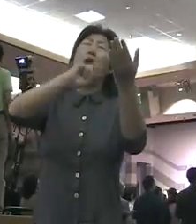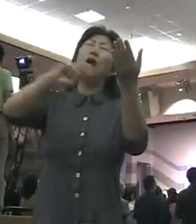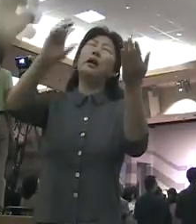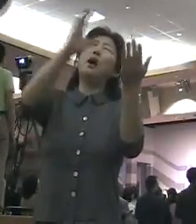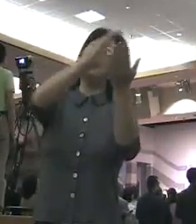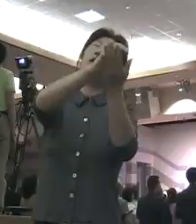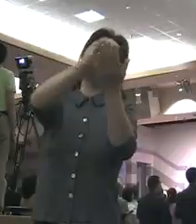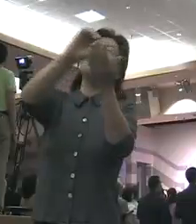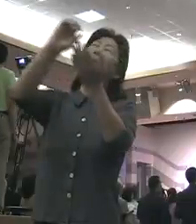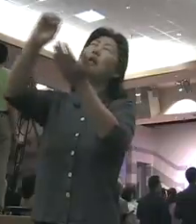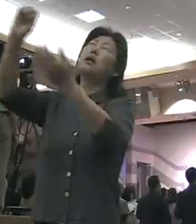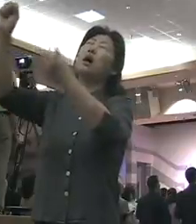찬양을